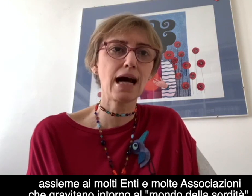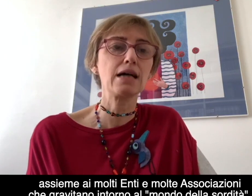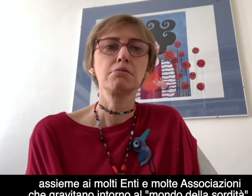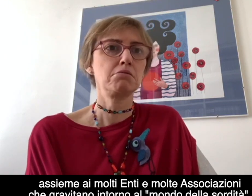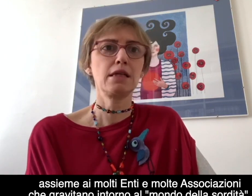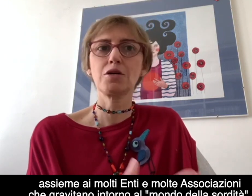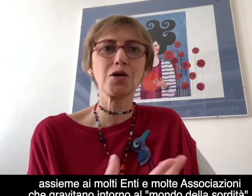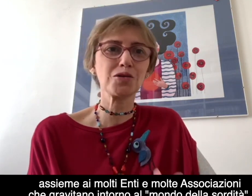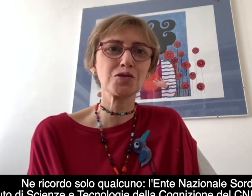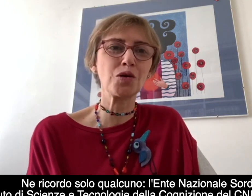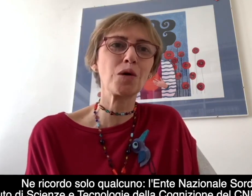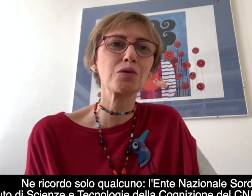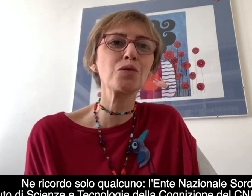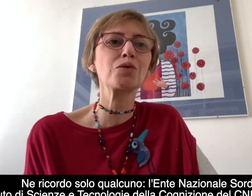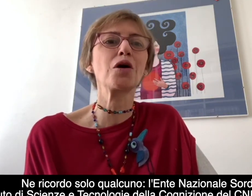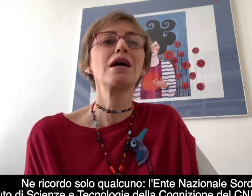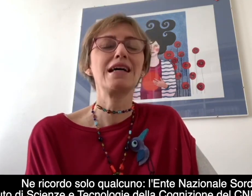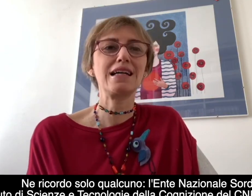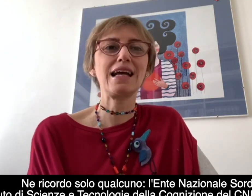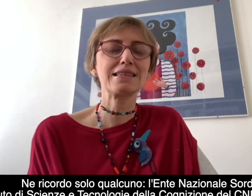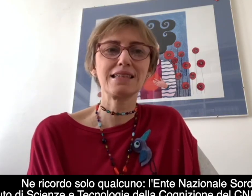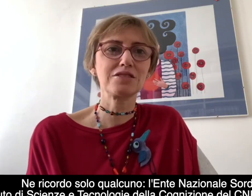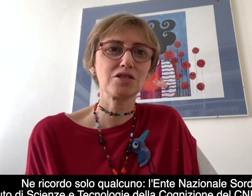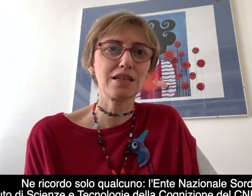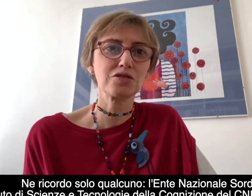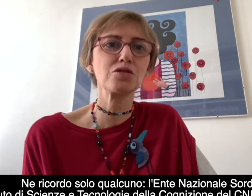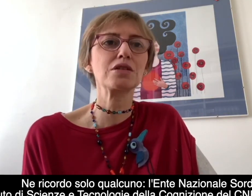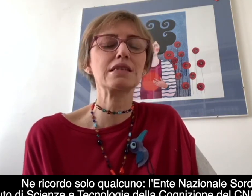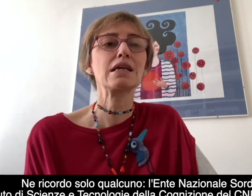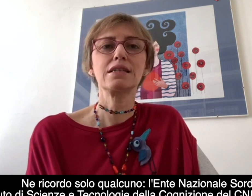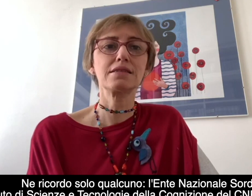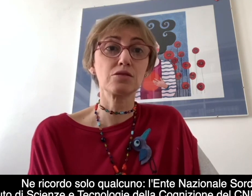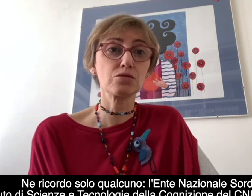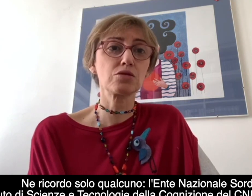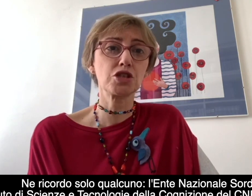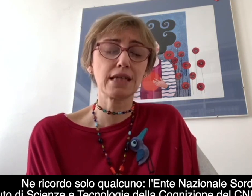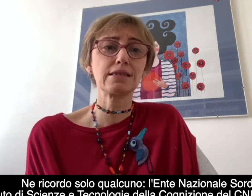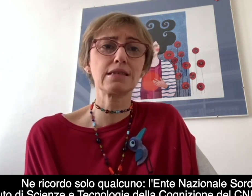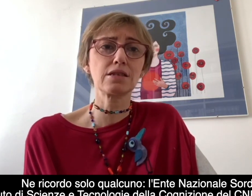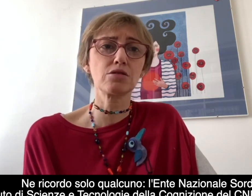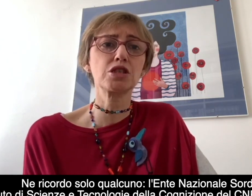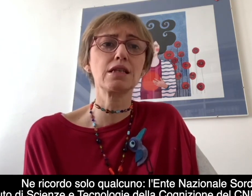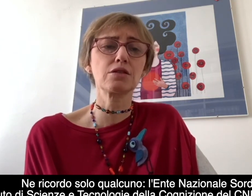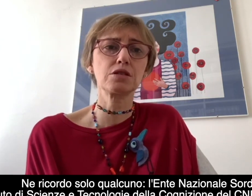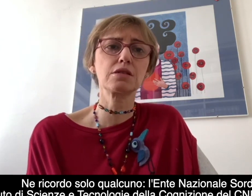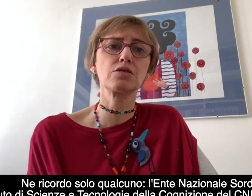ne ricordo solo qualcuno l'ente nazionale sordi l'istituto di scienze e tecnologie della cognizione del